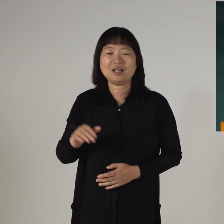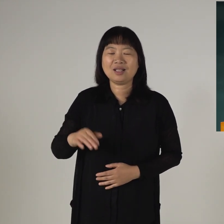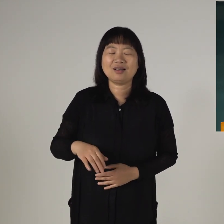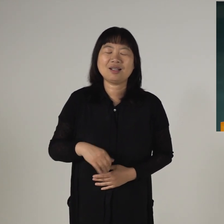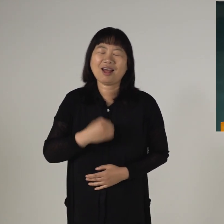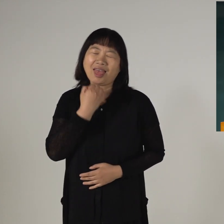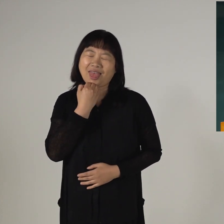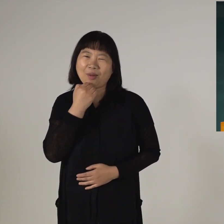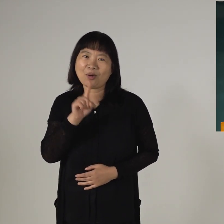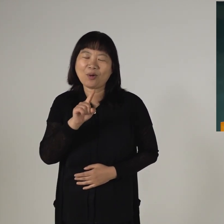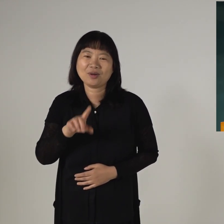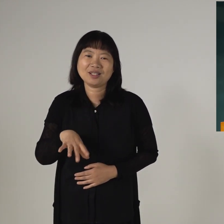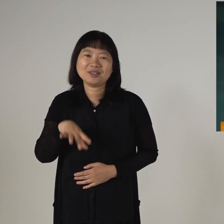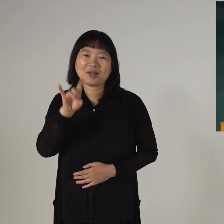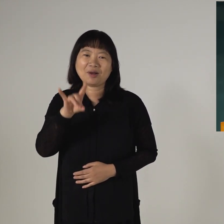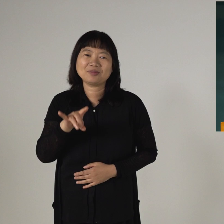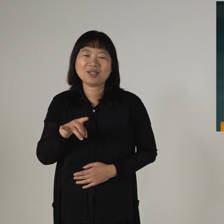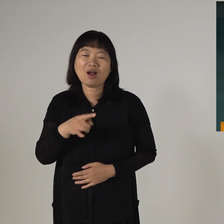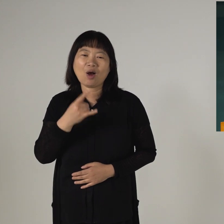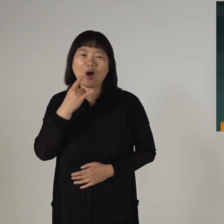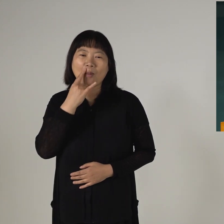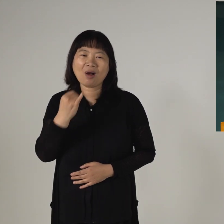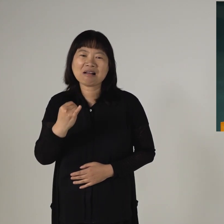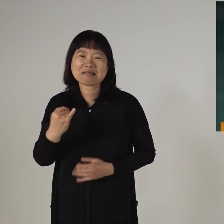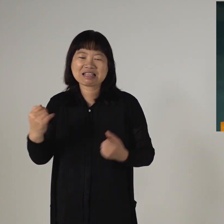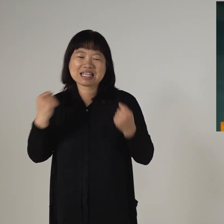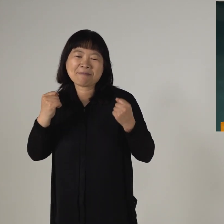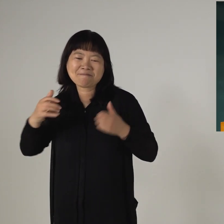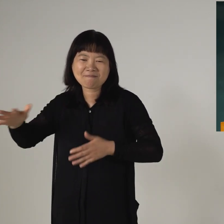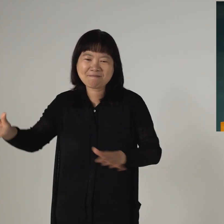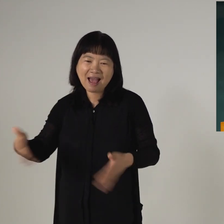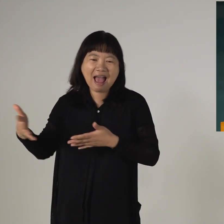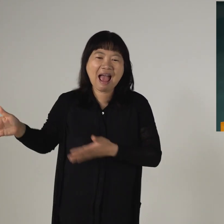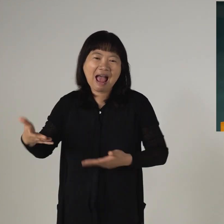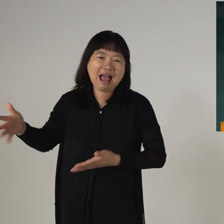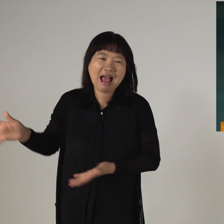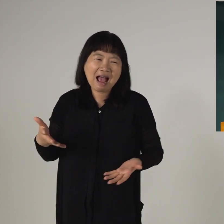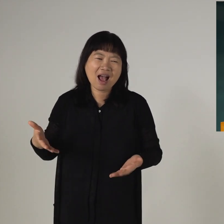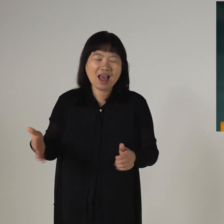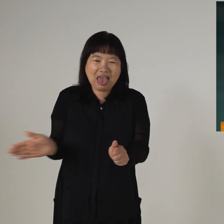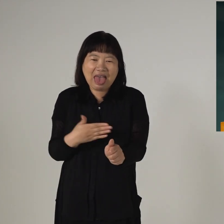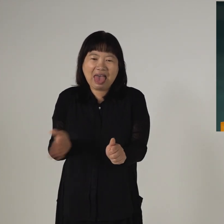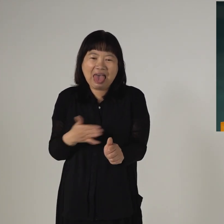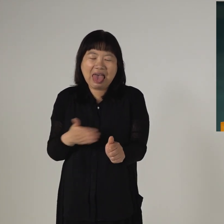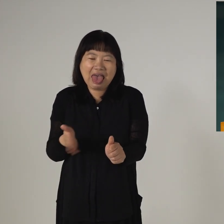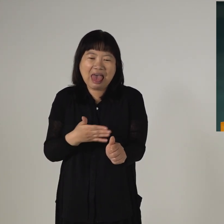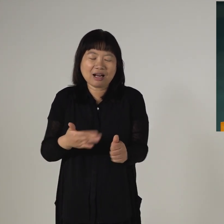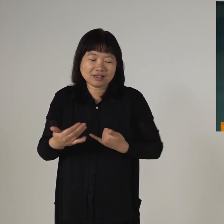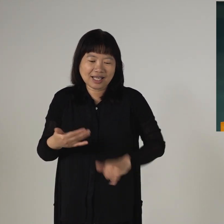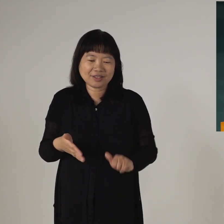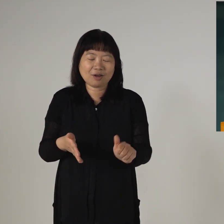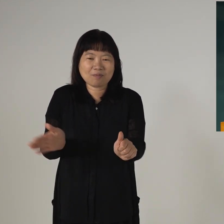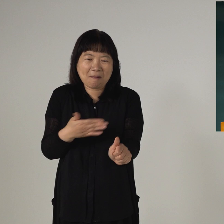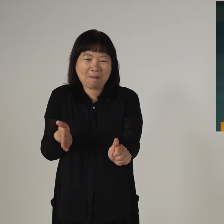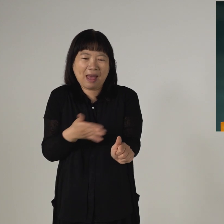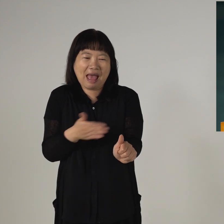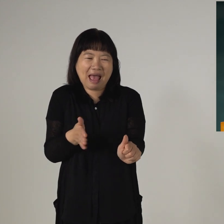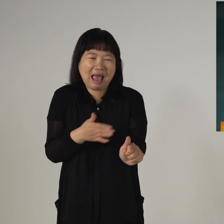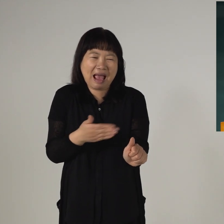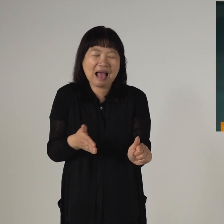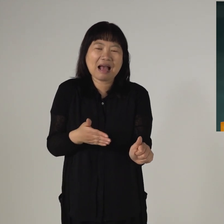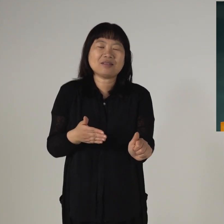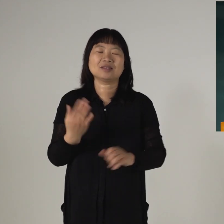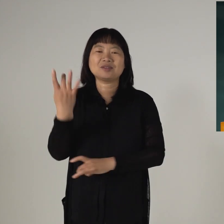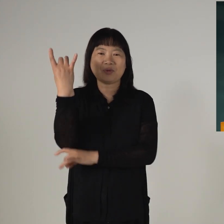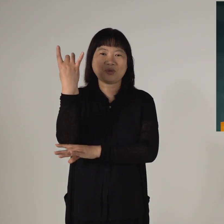최초의 치맛바람의 원조다, 그렇게 이야기를 하곤 하는데 뭐 어쨌든 좋아요.